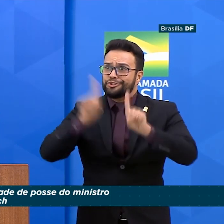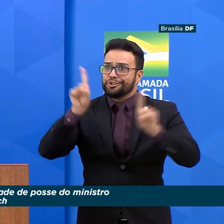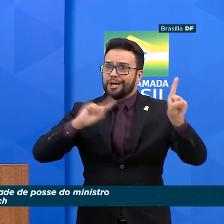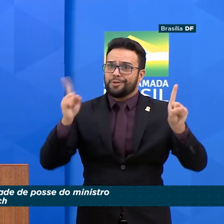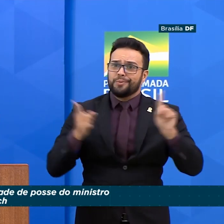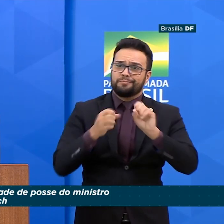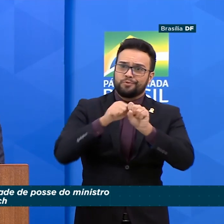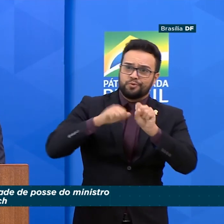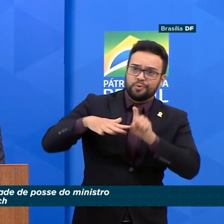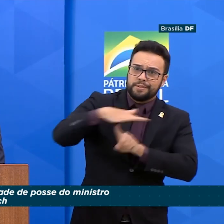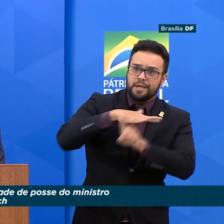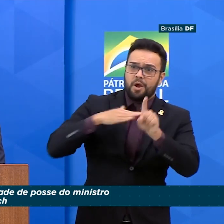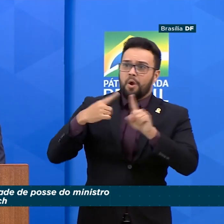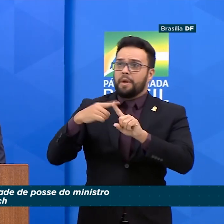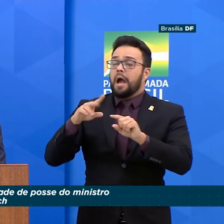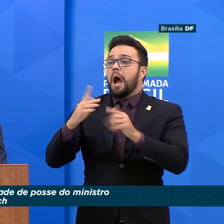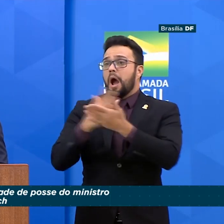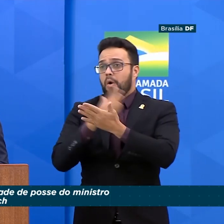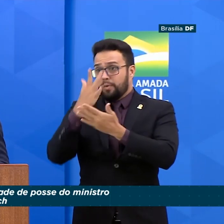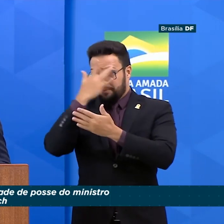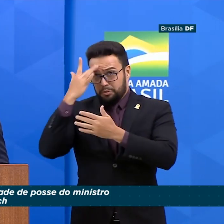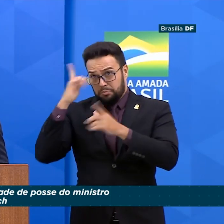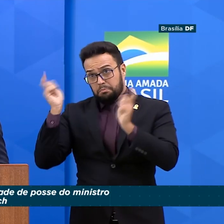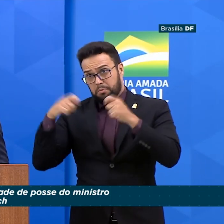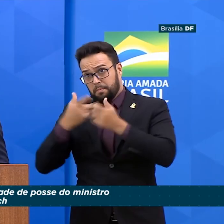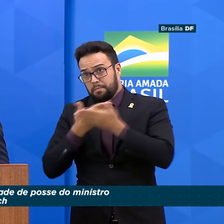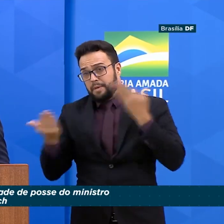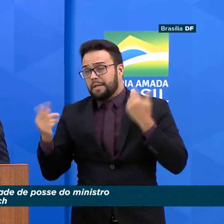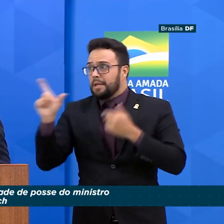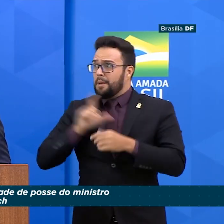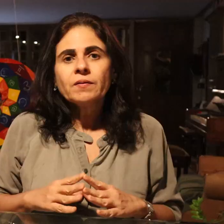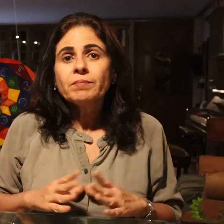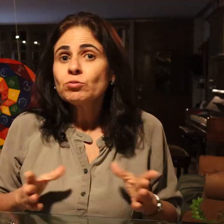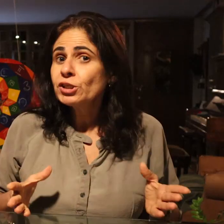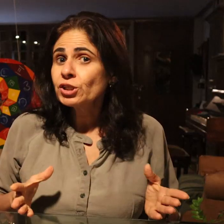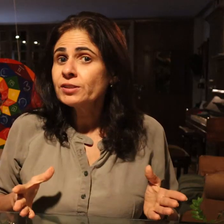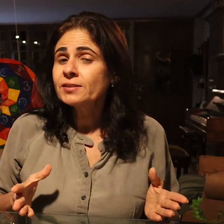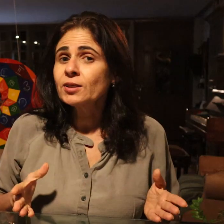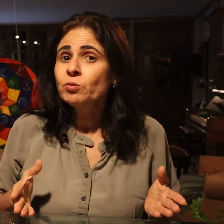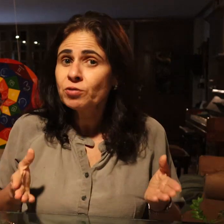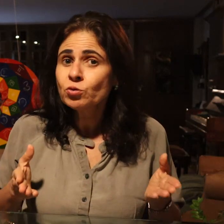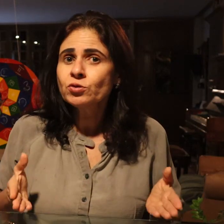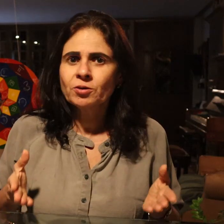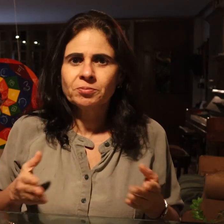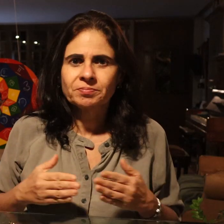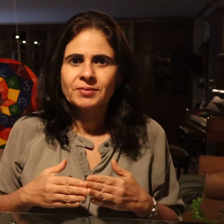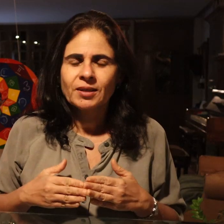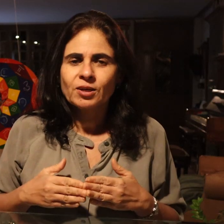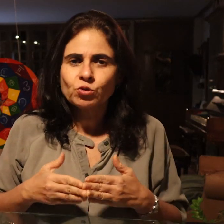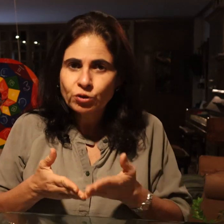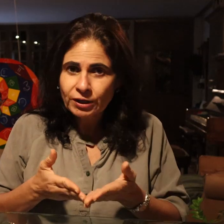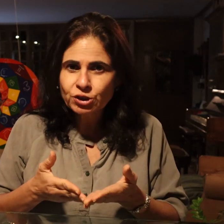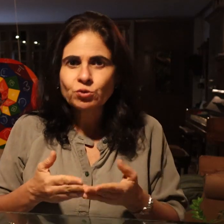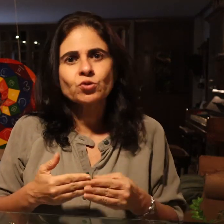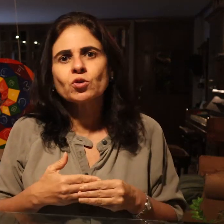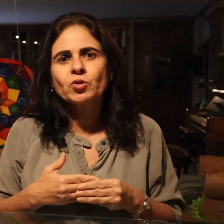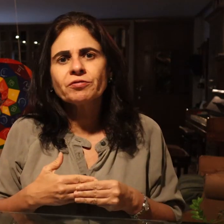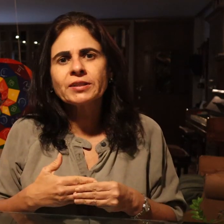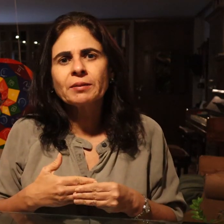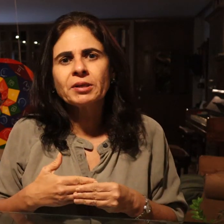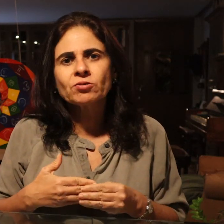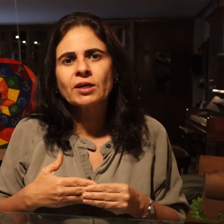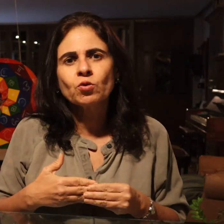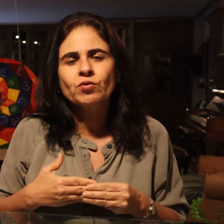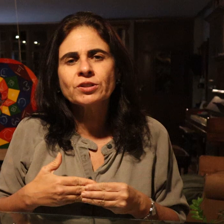desemprego de pessoas que vão perder o plano de saúde, isso vai impactar no SUS. Não deixa de ser uma evolução. No seu artigo